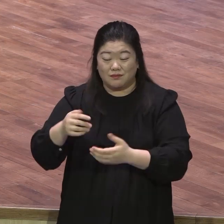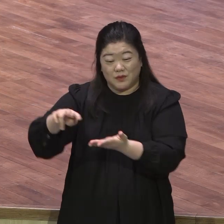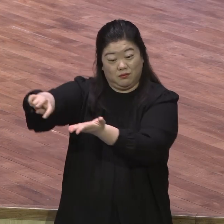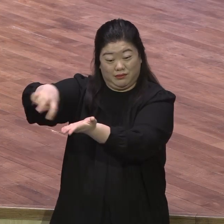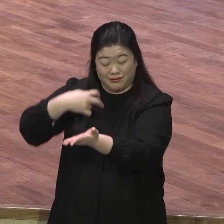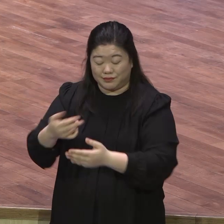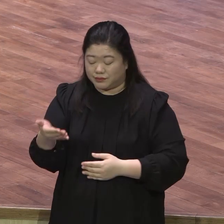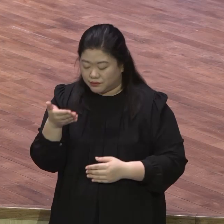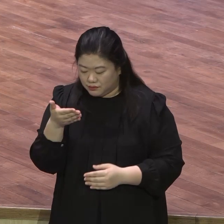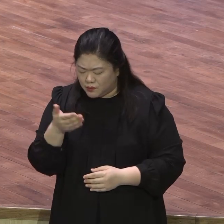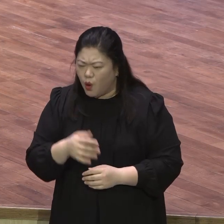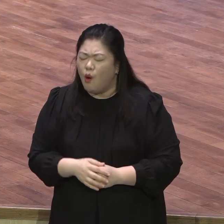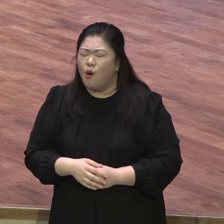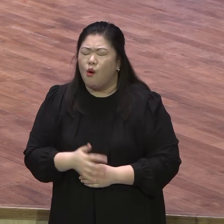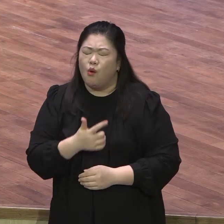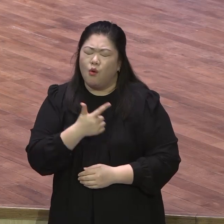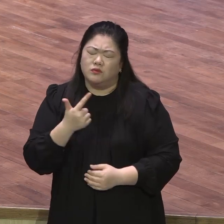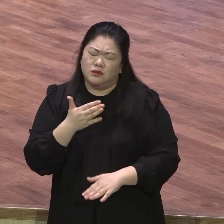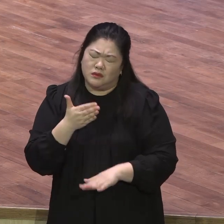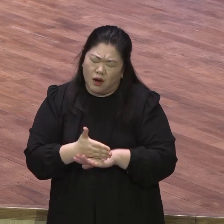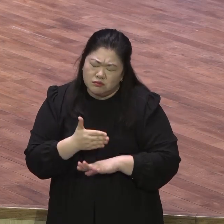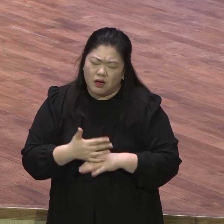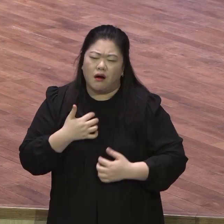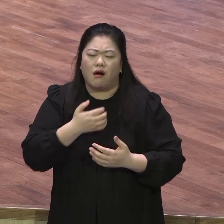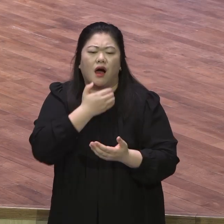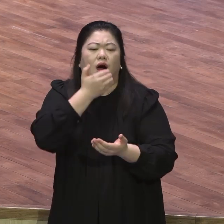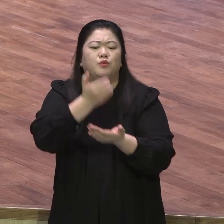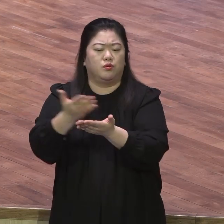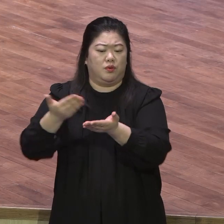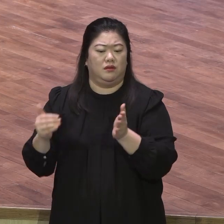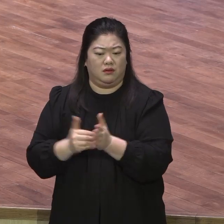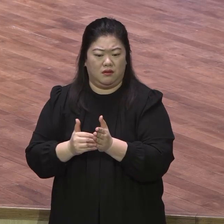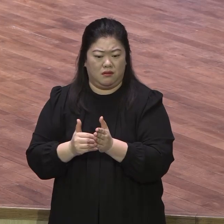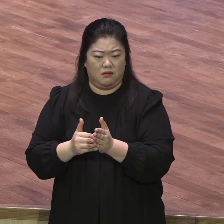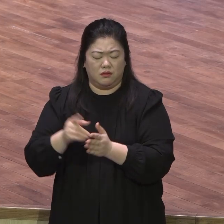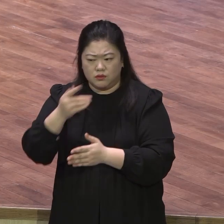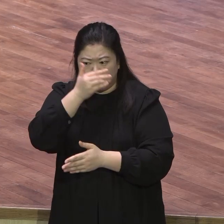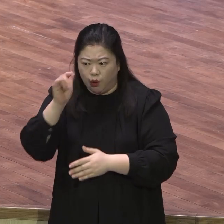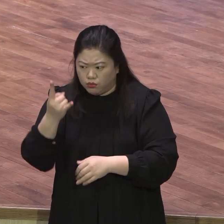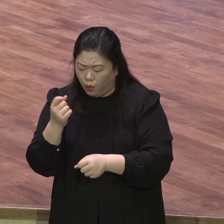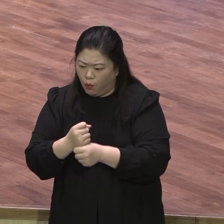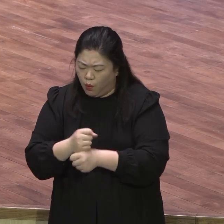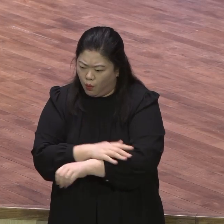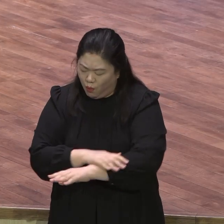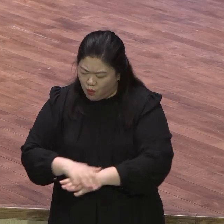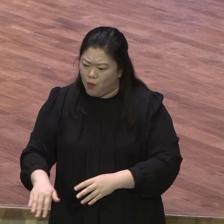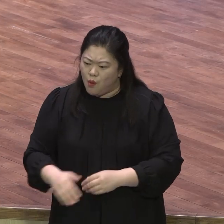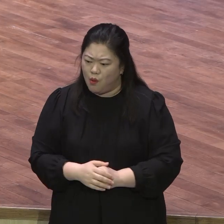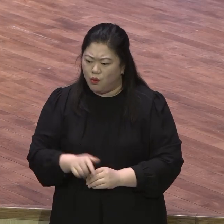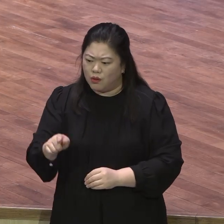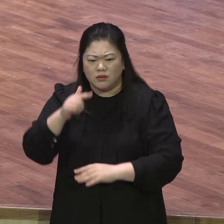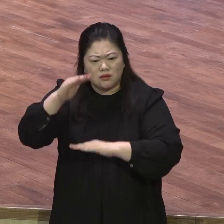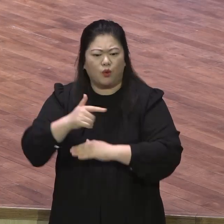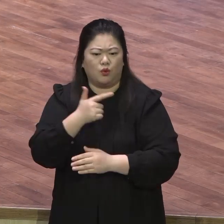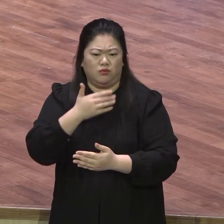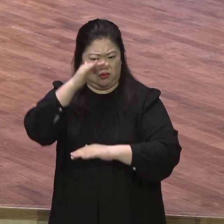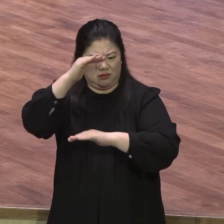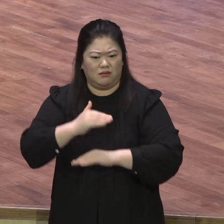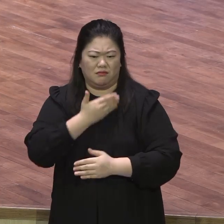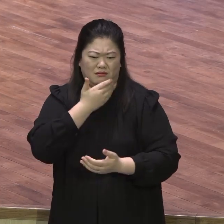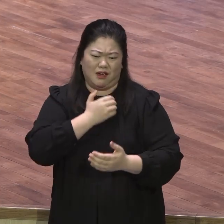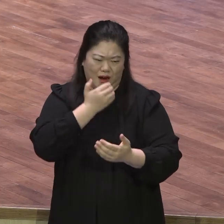정말 전도 제자들이 앞으로 우리 많은 청년들 일어나겠구나 정말 이 교회가 정말 세계에 성교할 수 있는